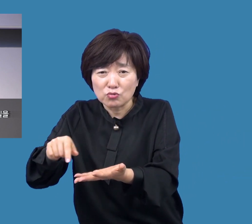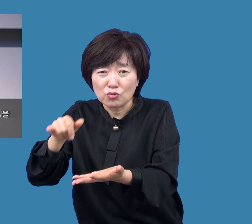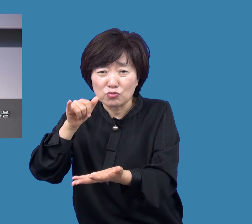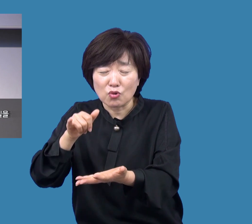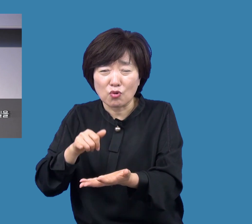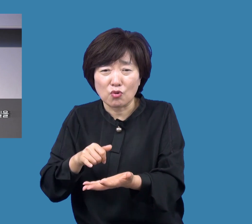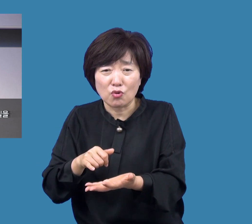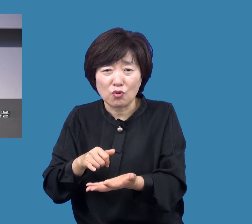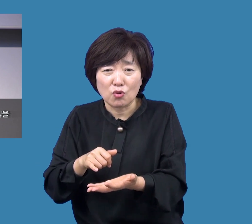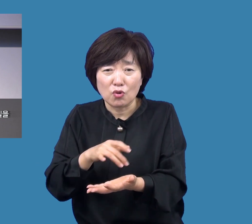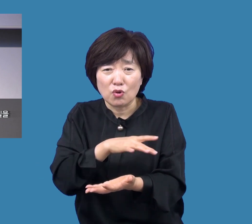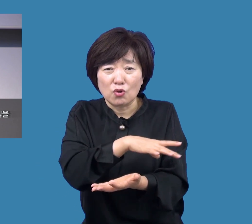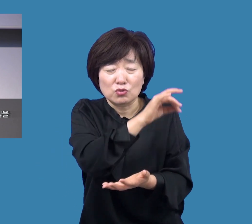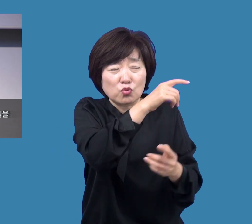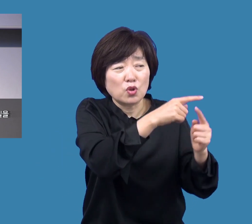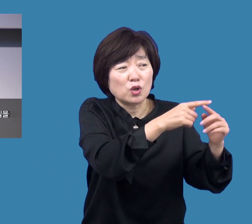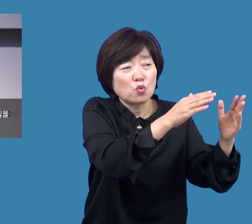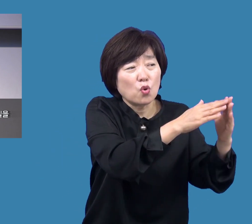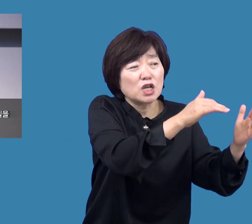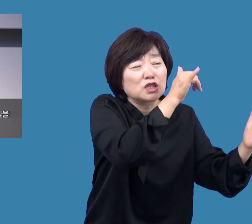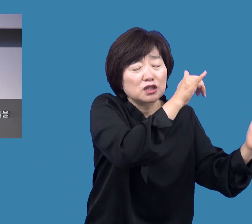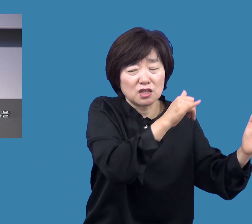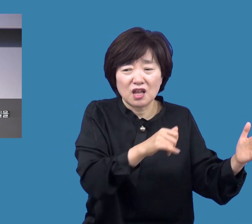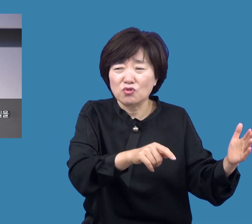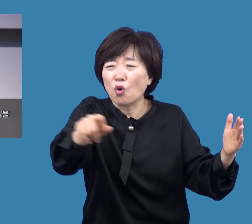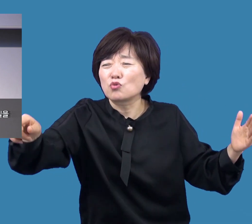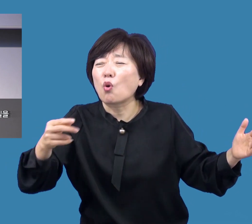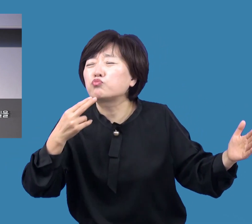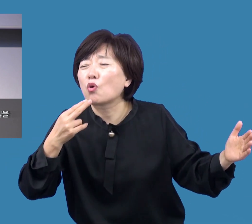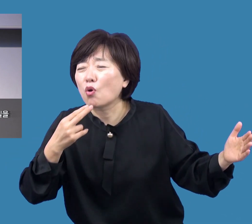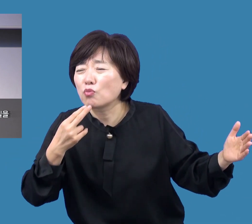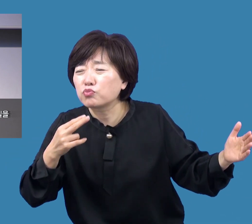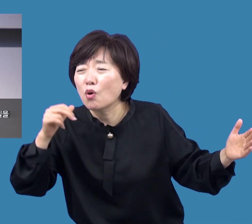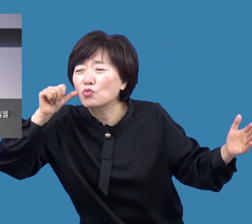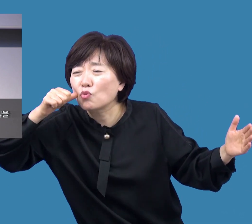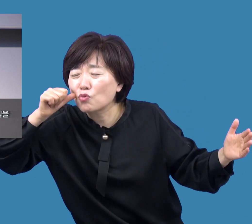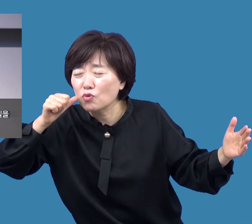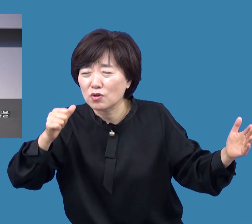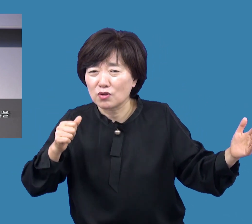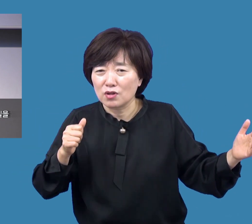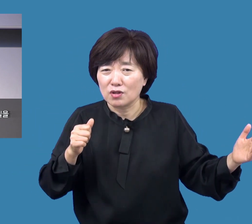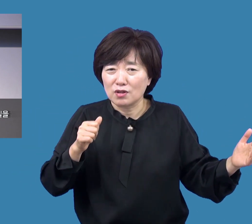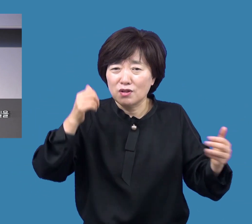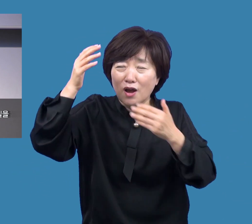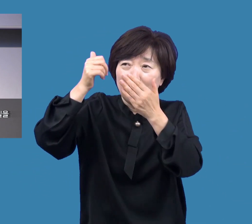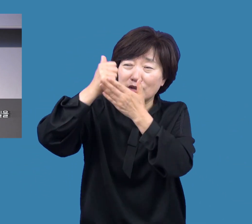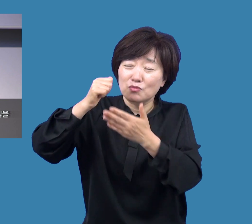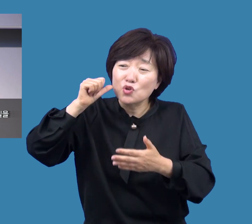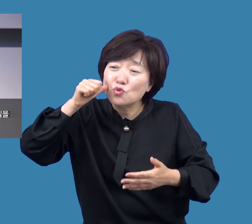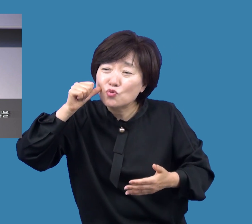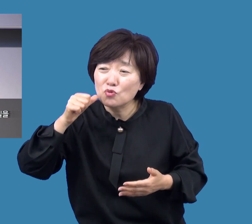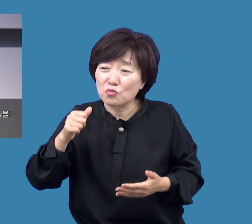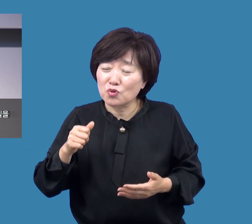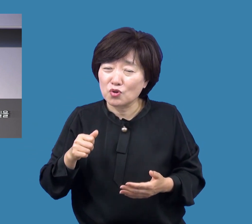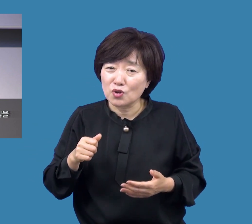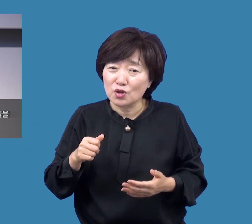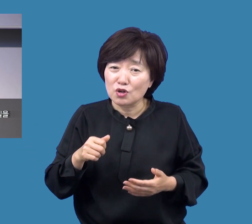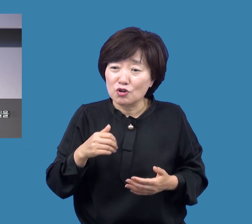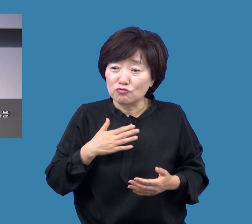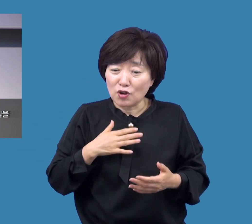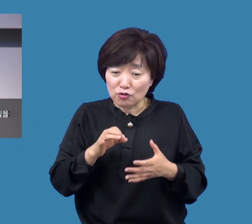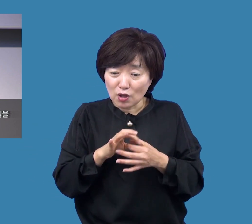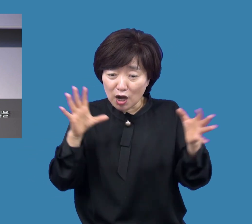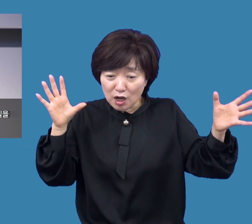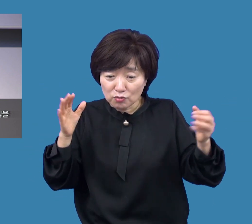이건 초대교회 때만 주어졌던 건데 너희는 못 누려. 야, 그러지? 무슨 하나님이 뭐 그런 분이야. 우리하고 상관도 없는 걸 왜